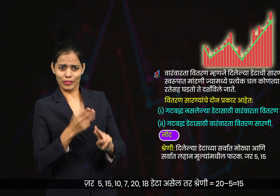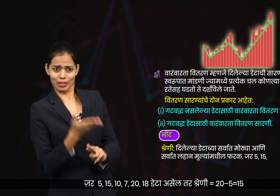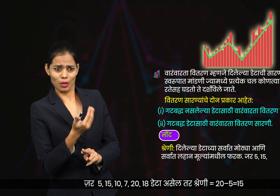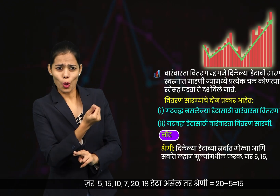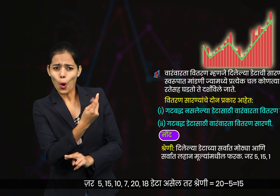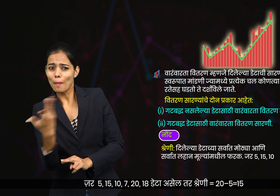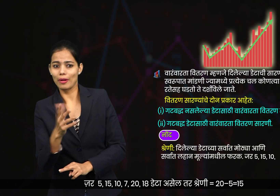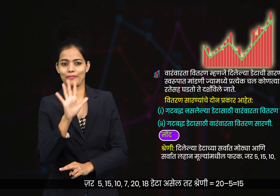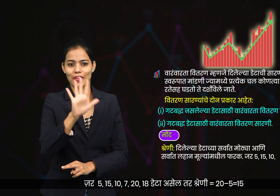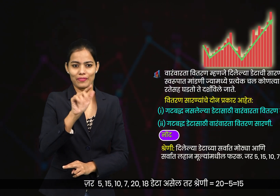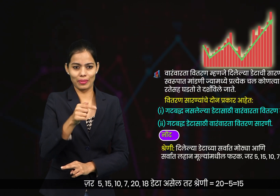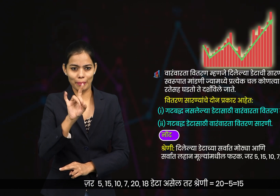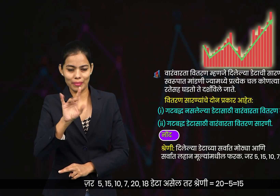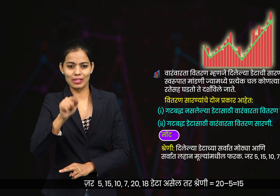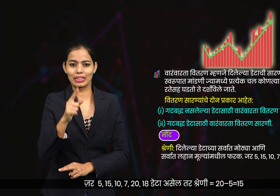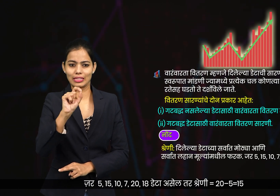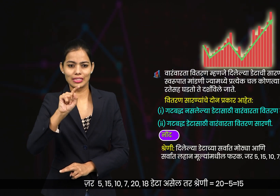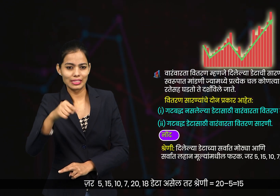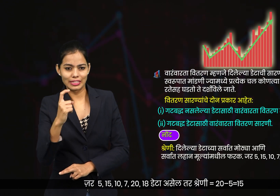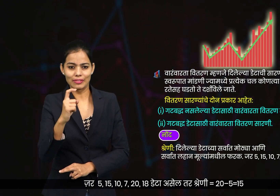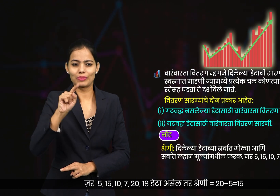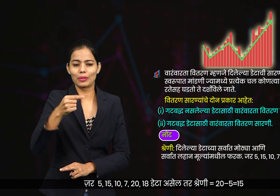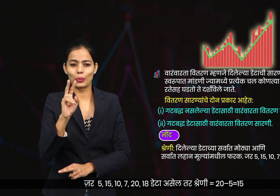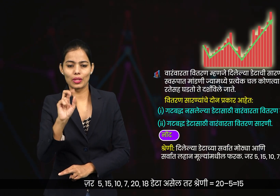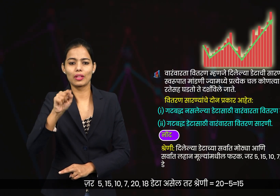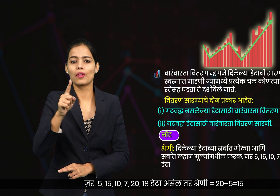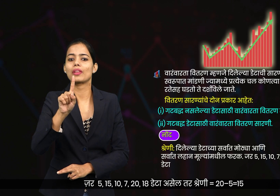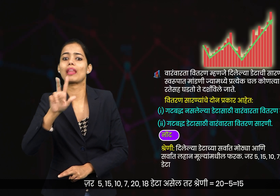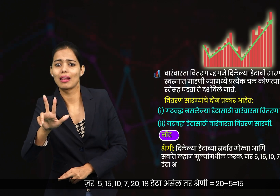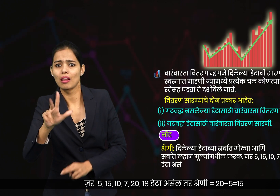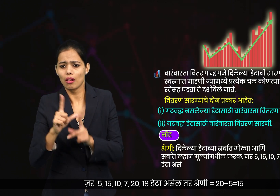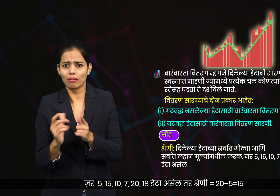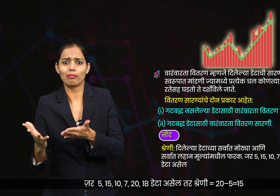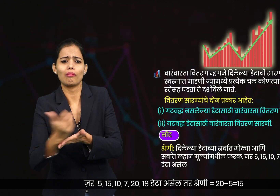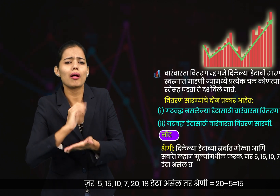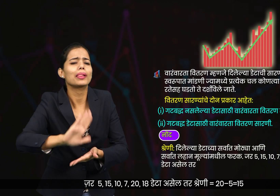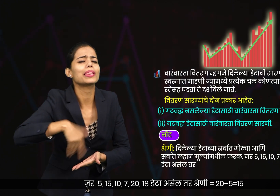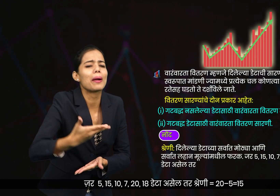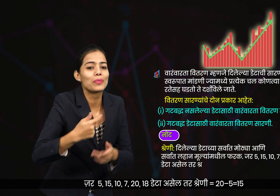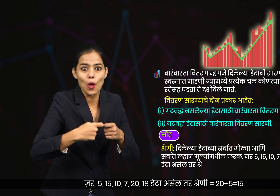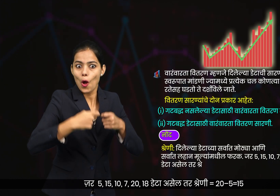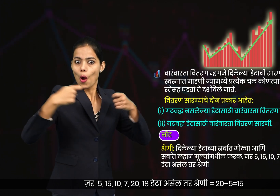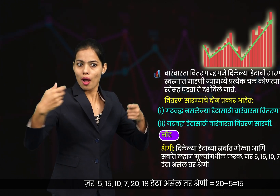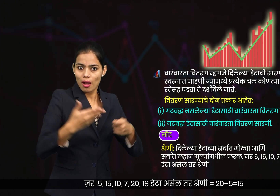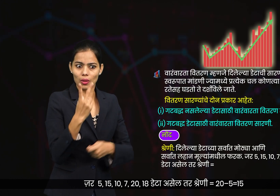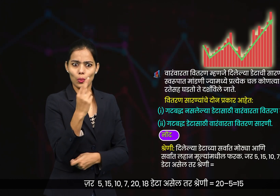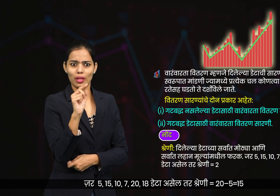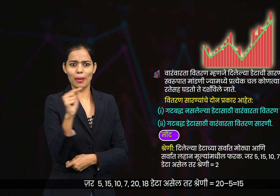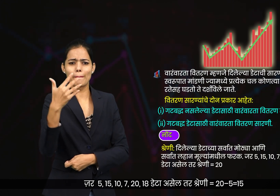जर 5, 15, 10, 7, 20, 18 डेटा असेल तर श्रेणी